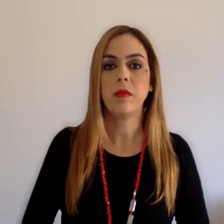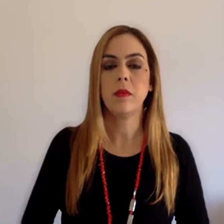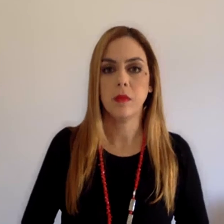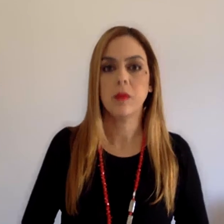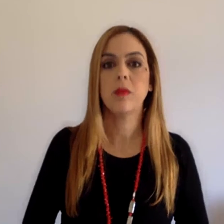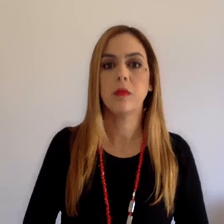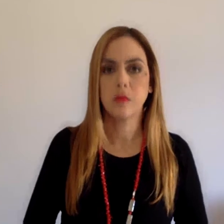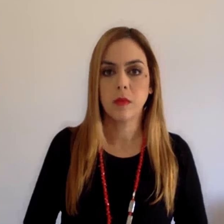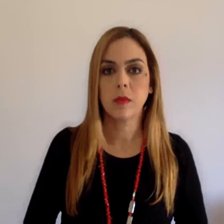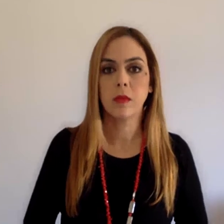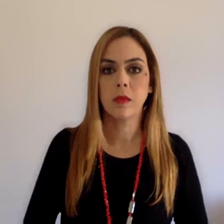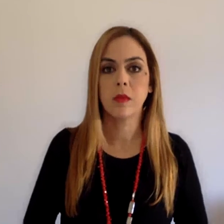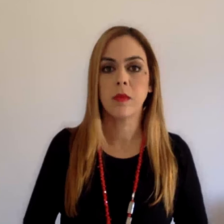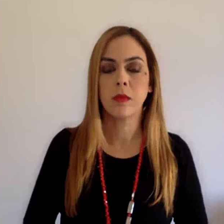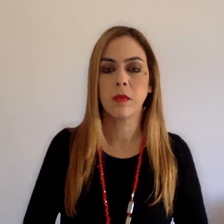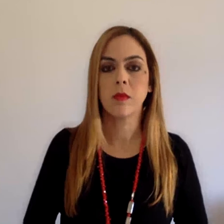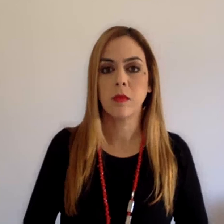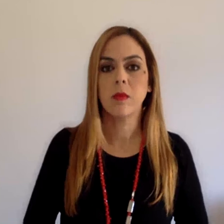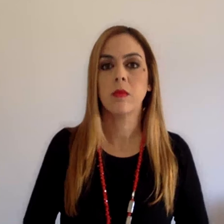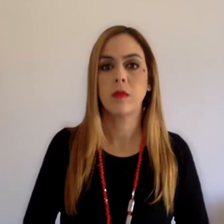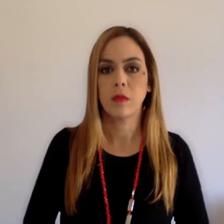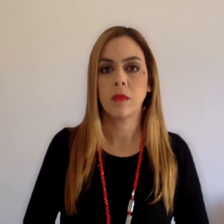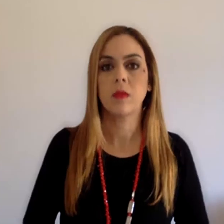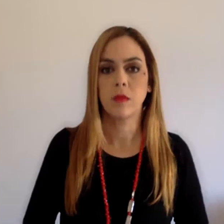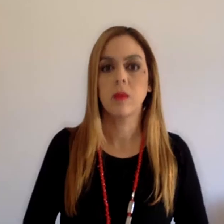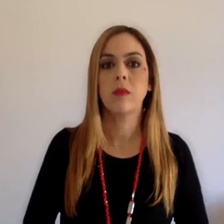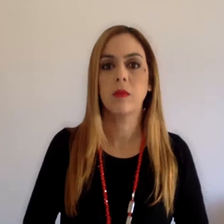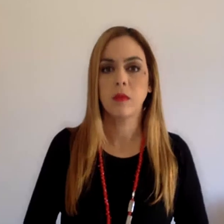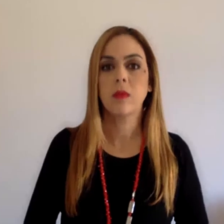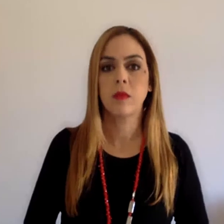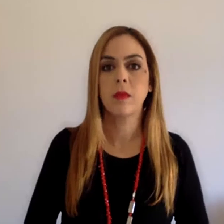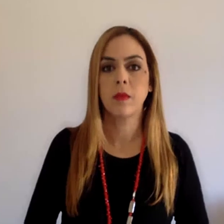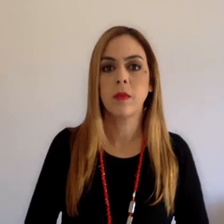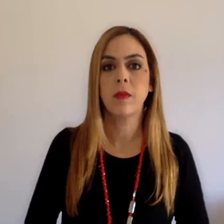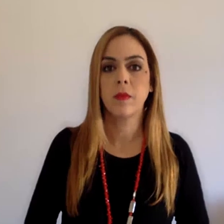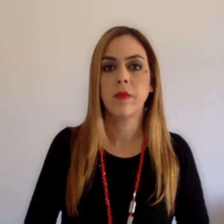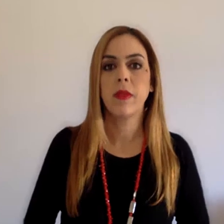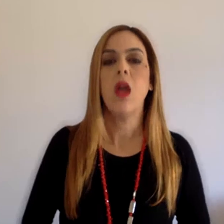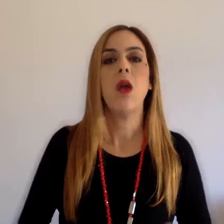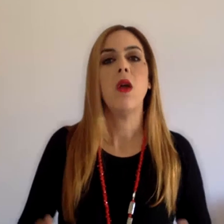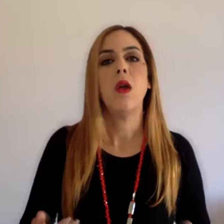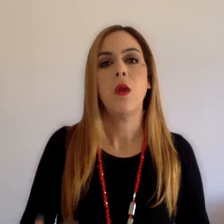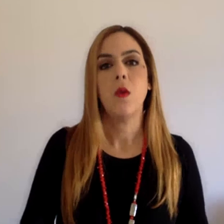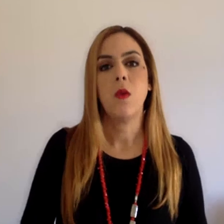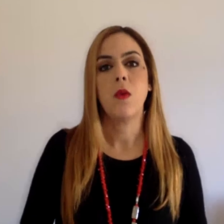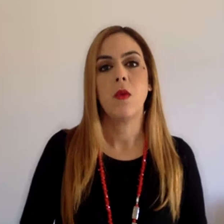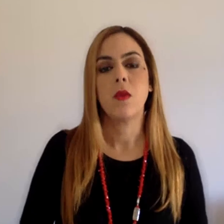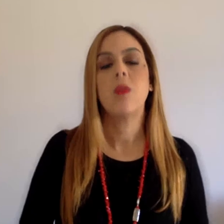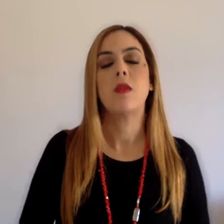victimizante para nosotros o con personas que no confían en nuestra narrativa como mujeres sobrevivientes